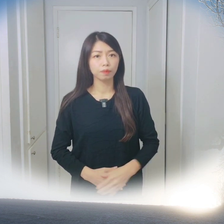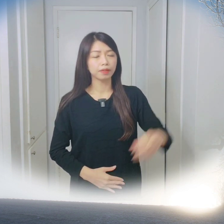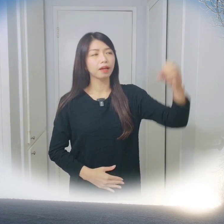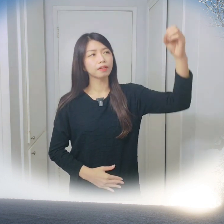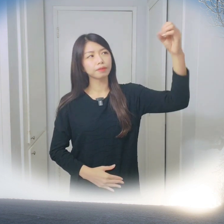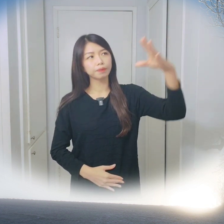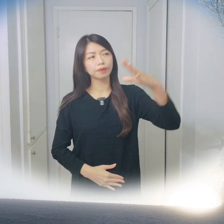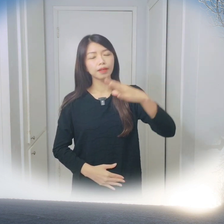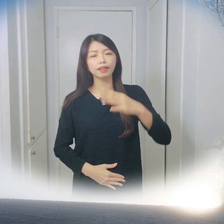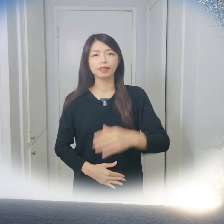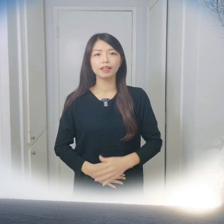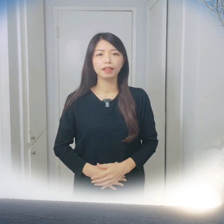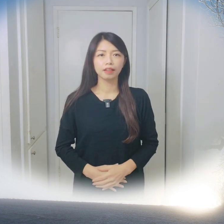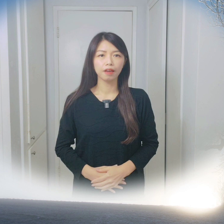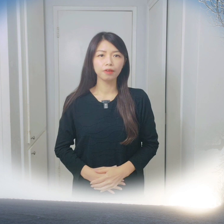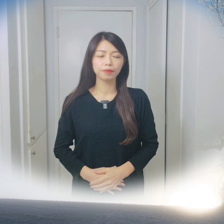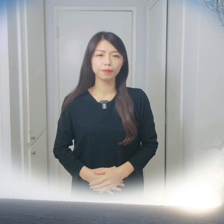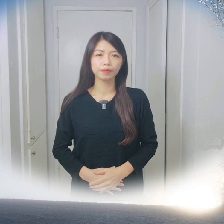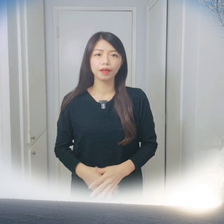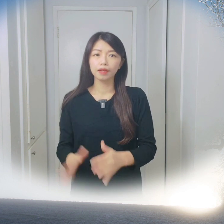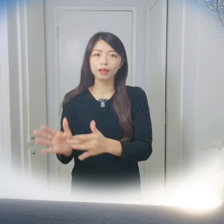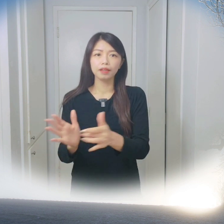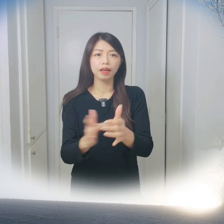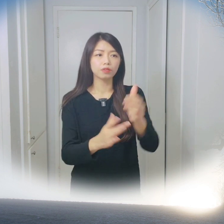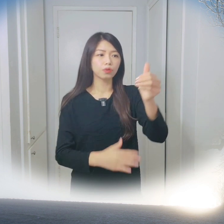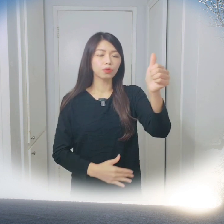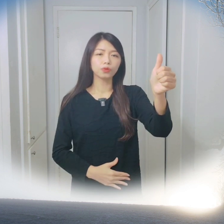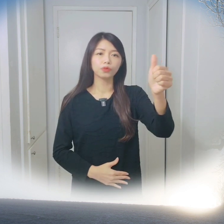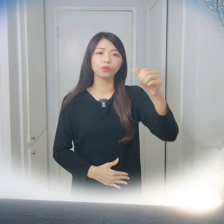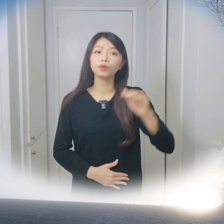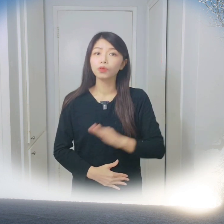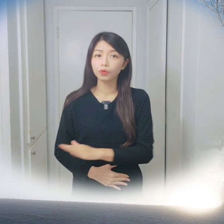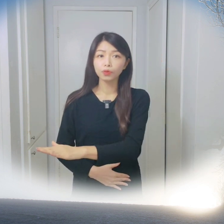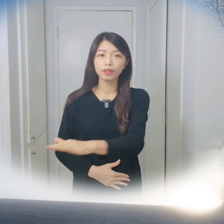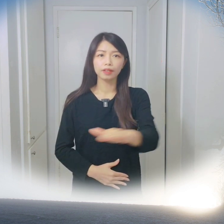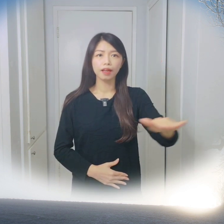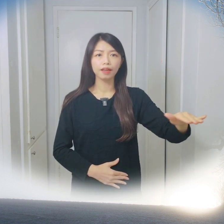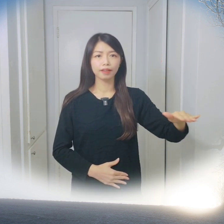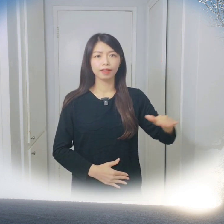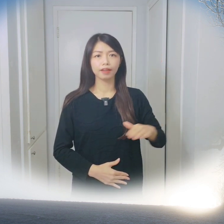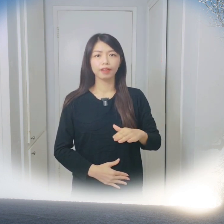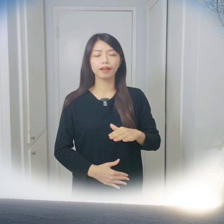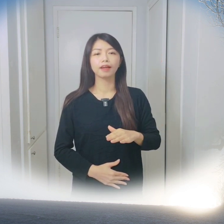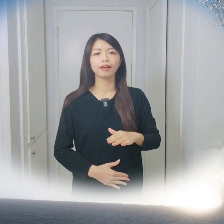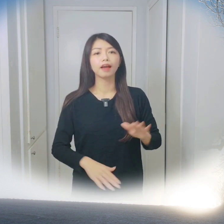수어도 됩니다. 다시 해드릴게요. 예수, 우리들의